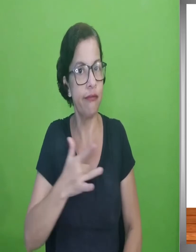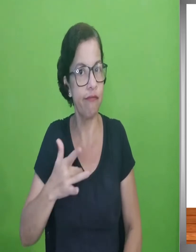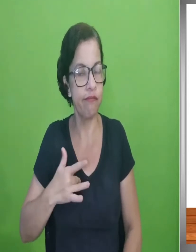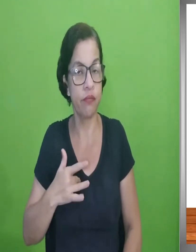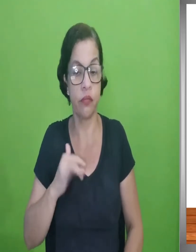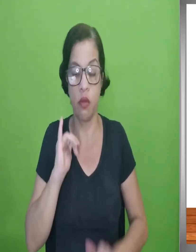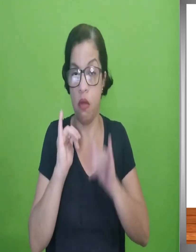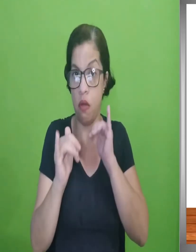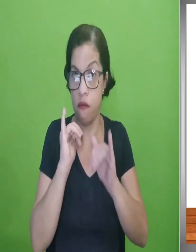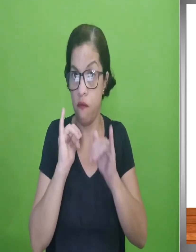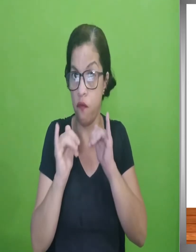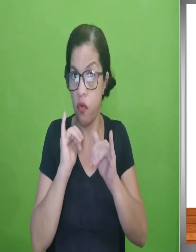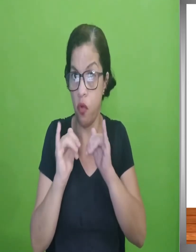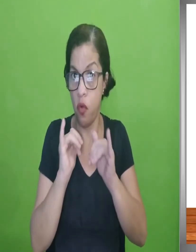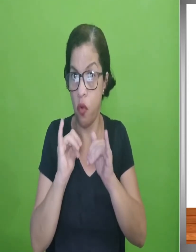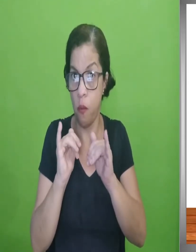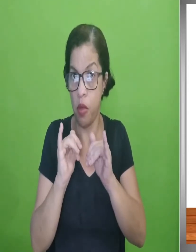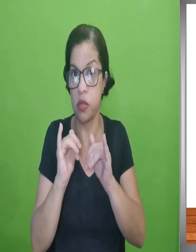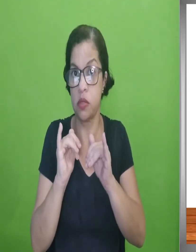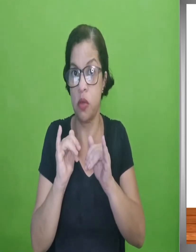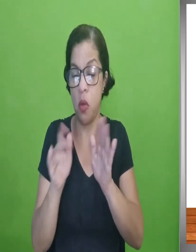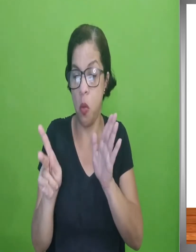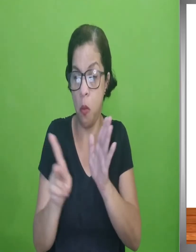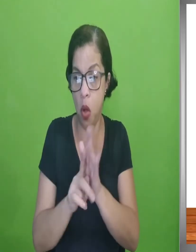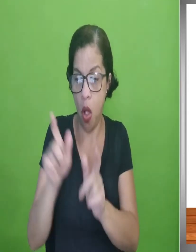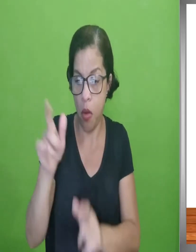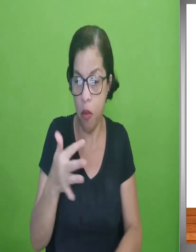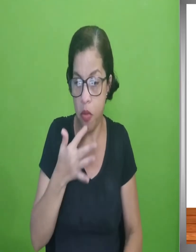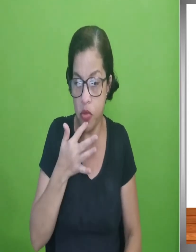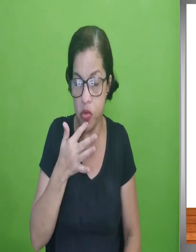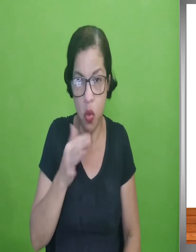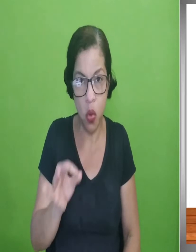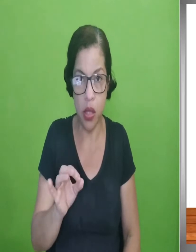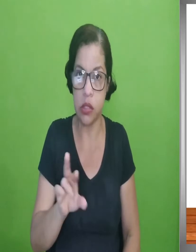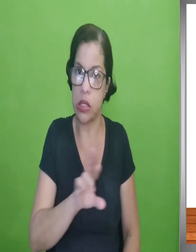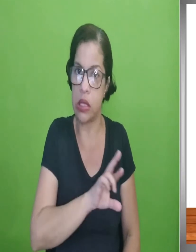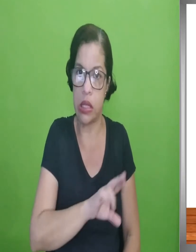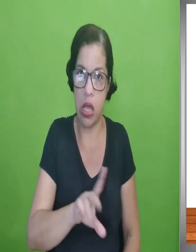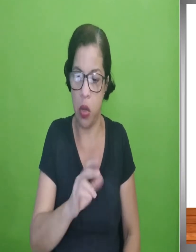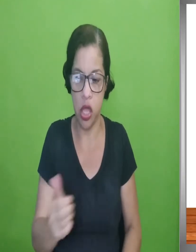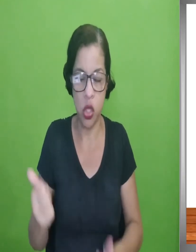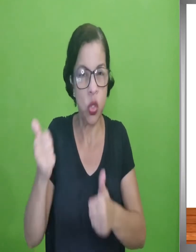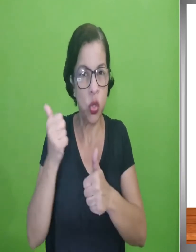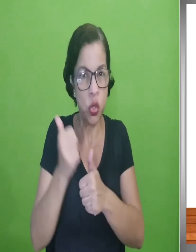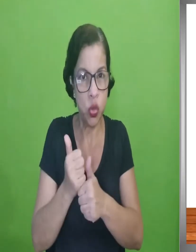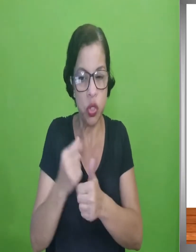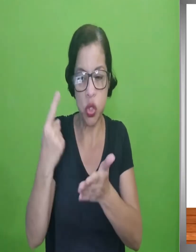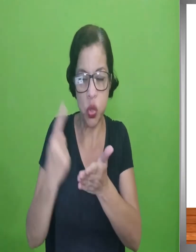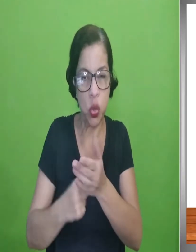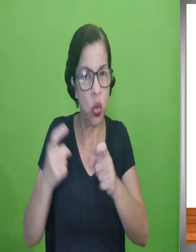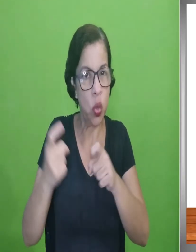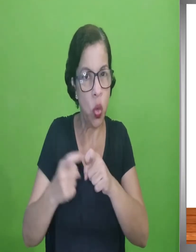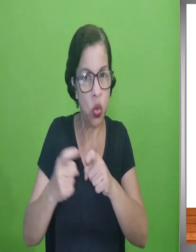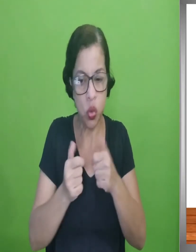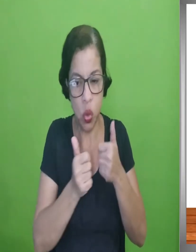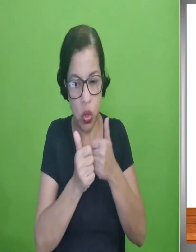As informações desta videoaula não são destinadas ao público leigo e não substituem a consulta, a prescrição e